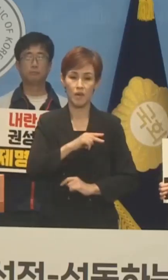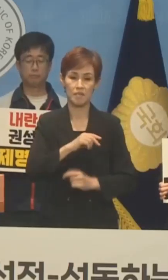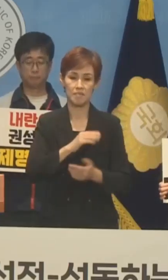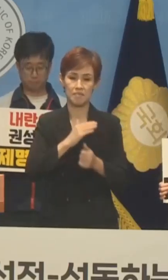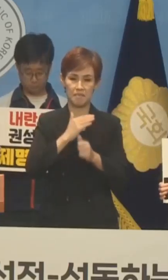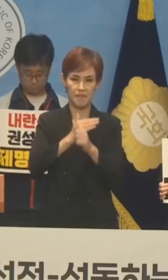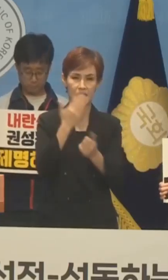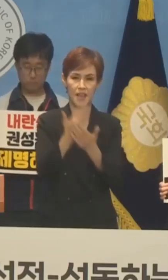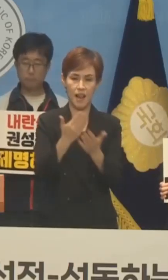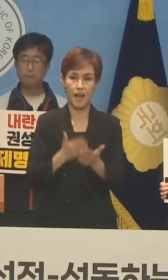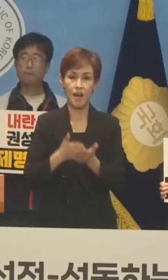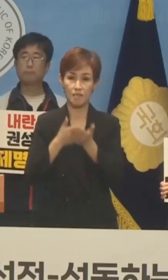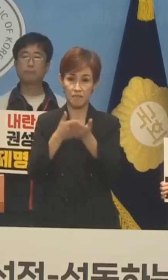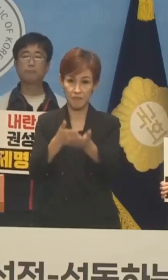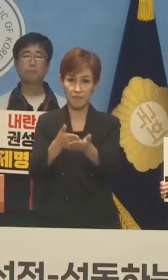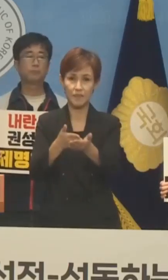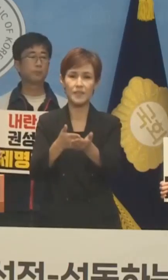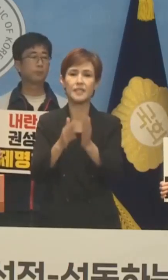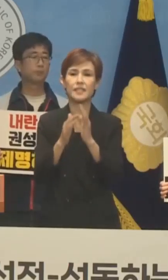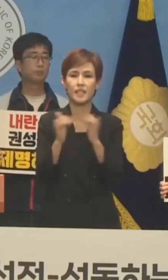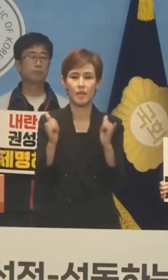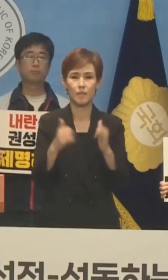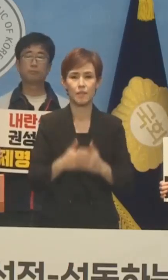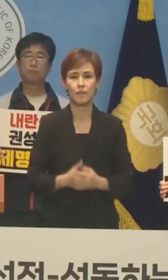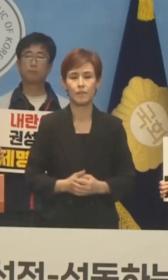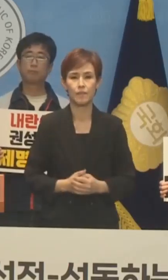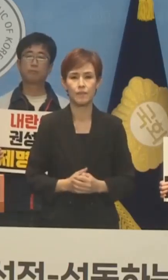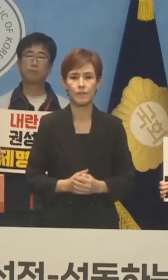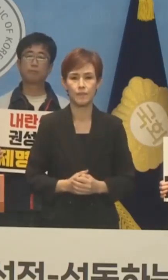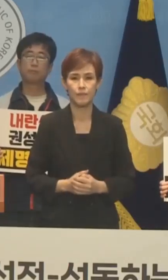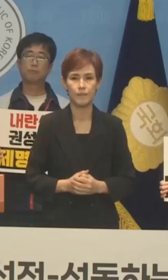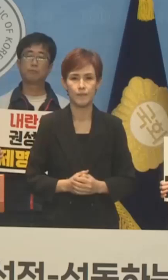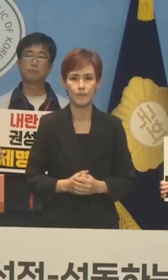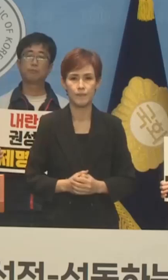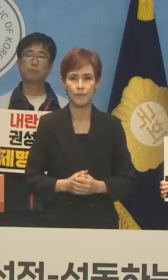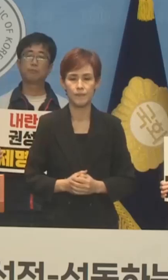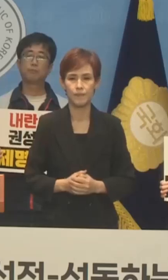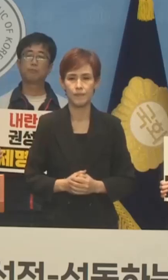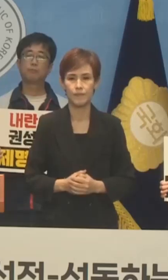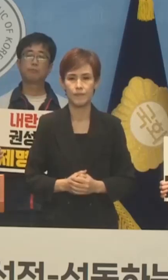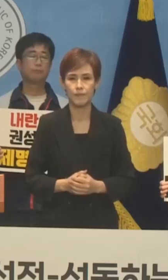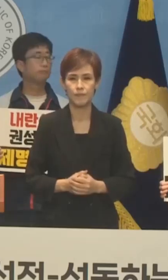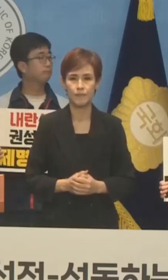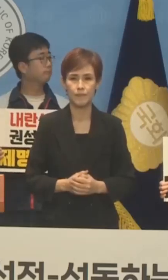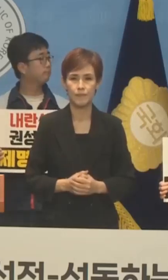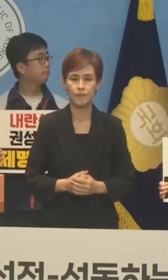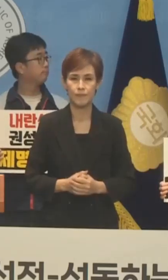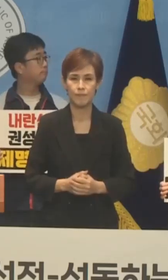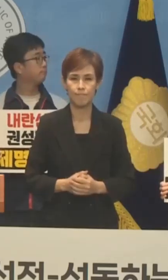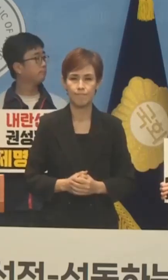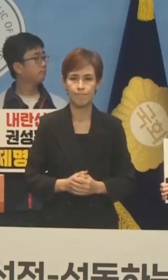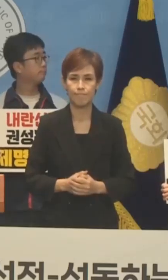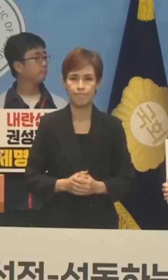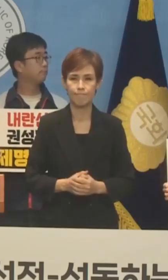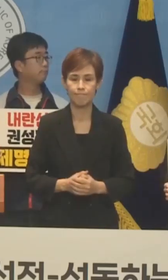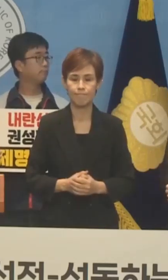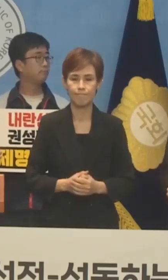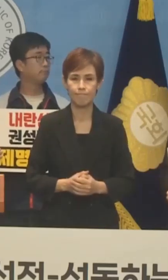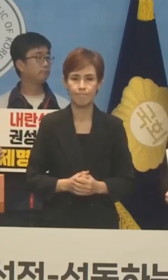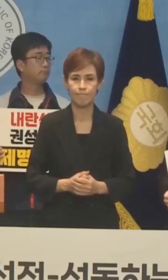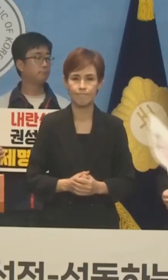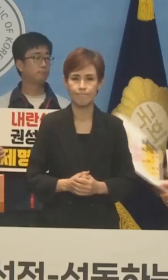청원인이시기도 합니다. 홍진원 윤석열 즉각퇴진 사회대개혁 강릉 비상행동 운영위원장님 발언 듣겠습니다.